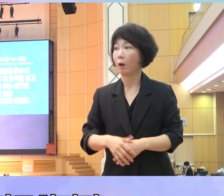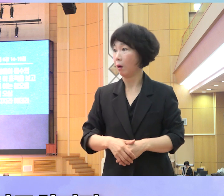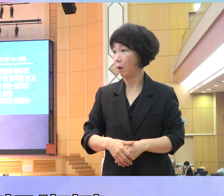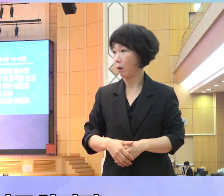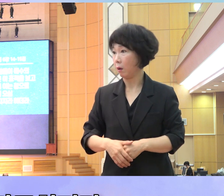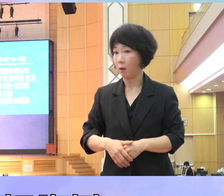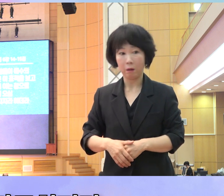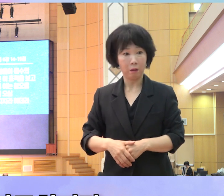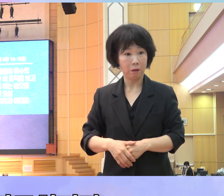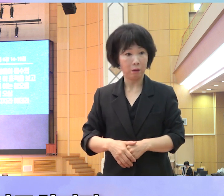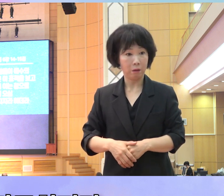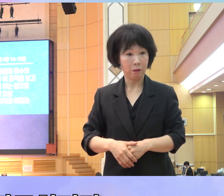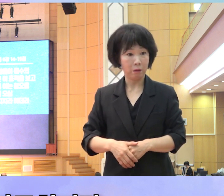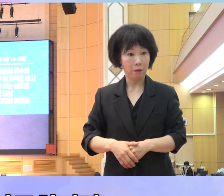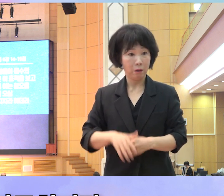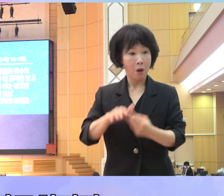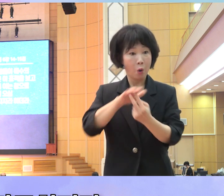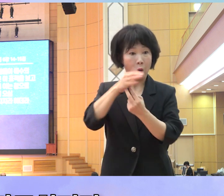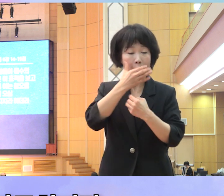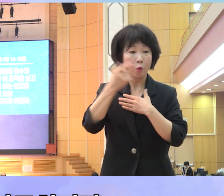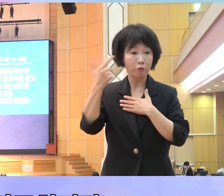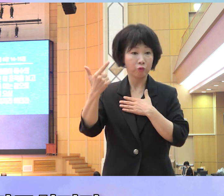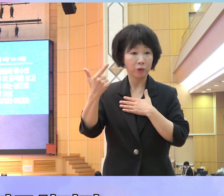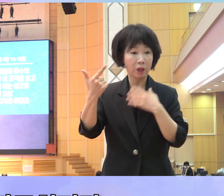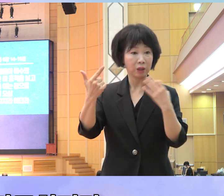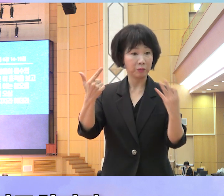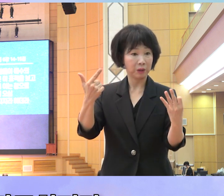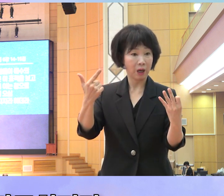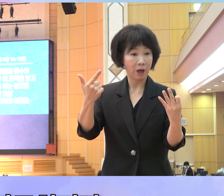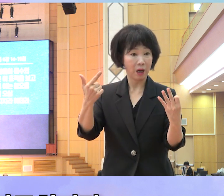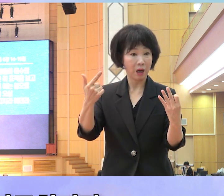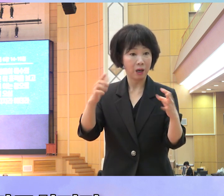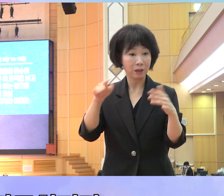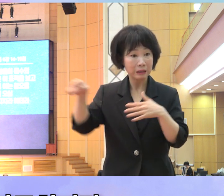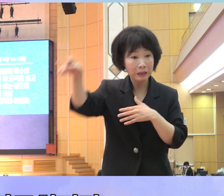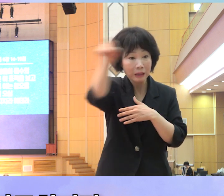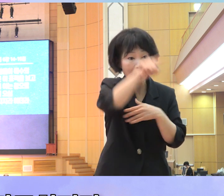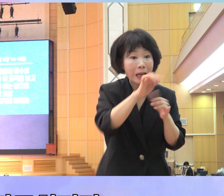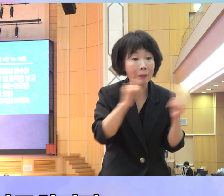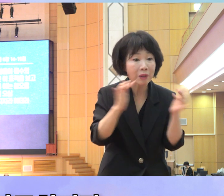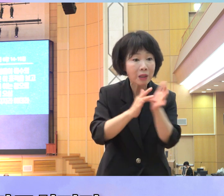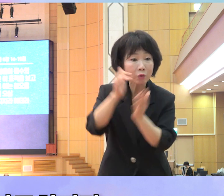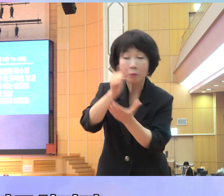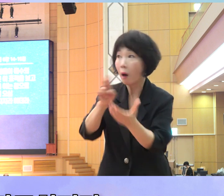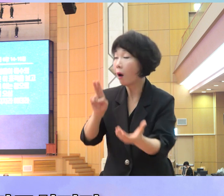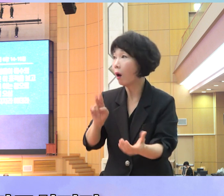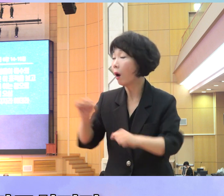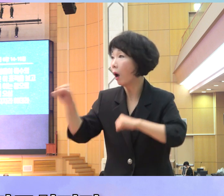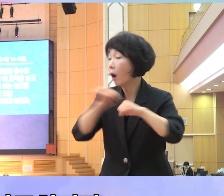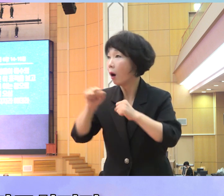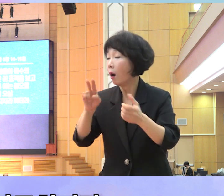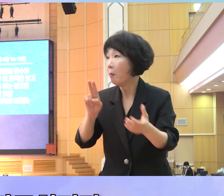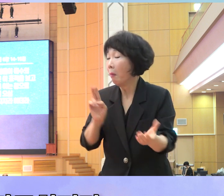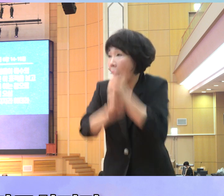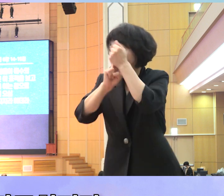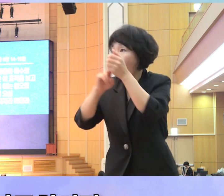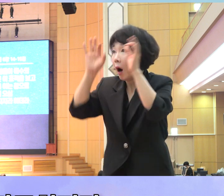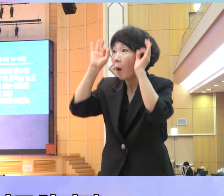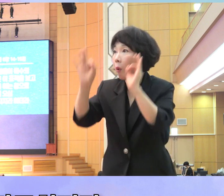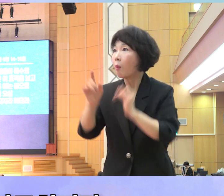14절 보니까 그 사람들이 예수의 행하신 이 표적을 보고 말하되